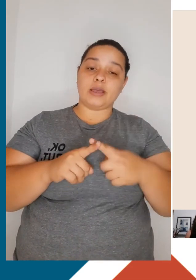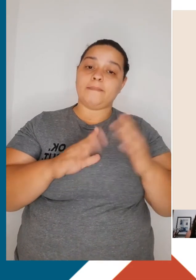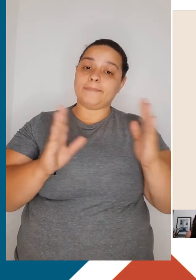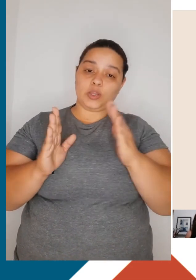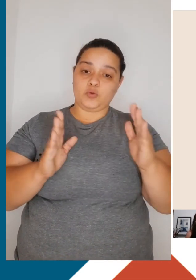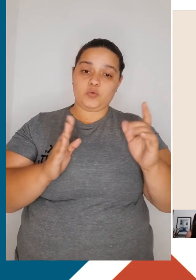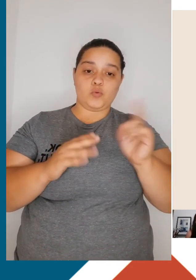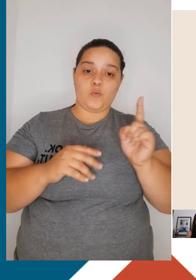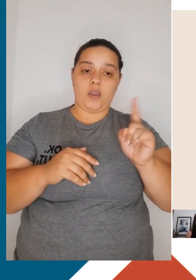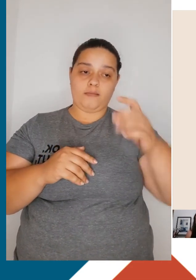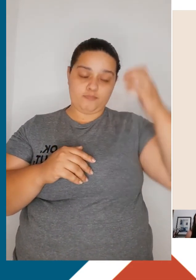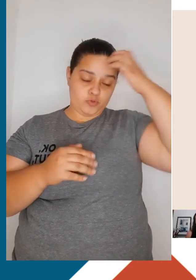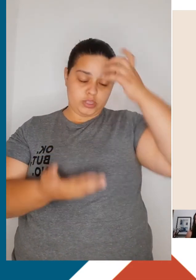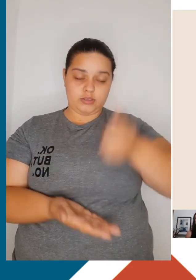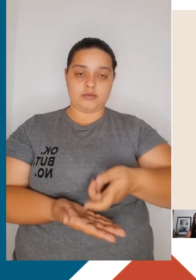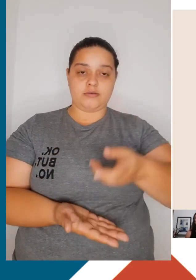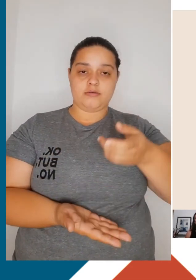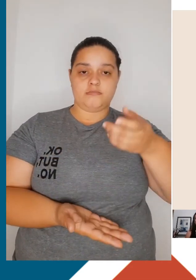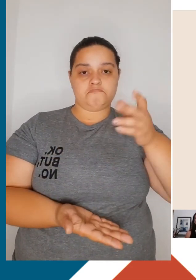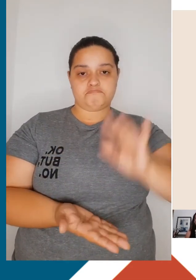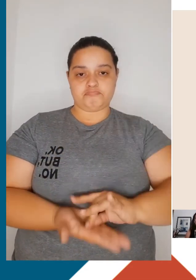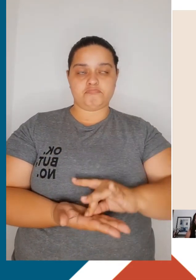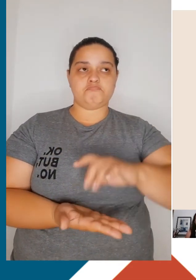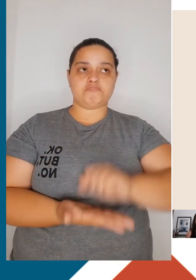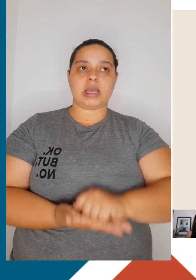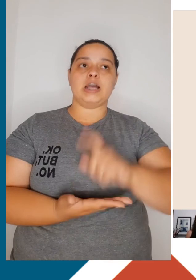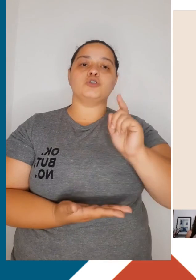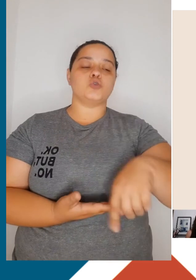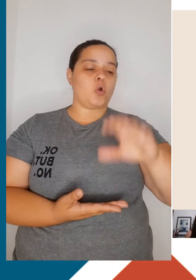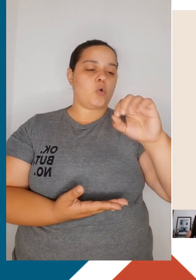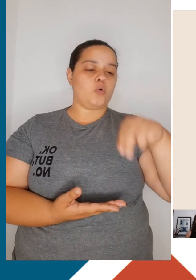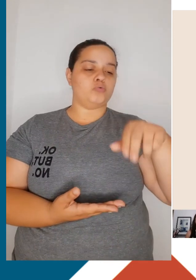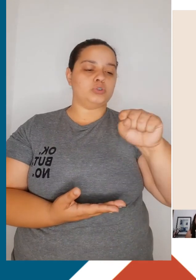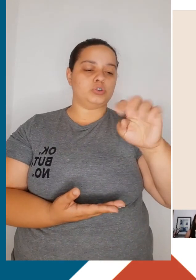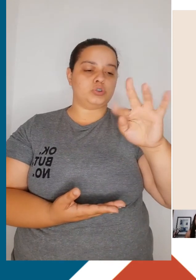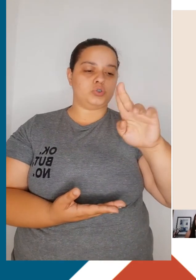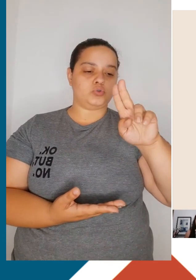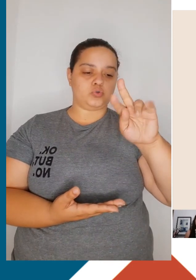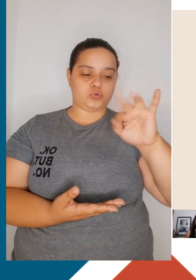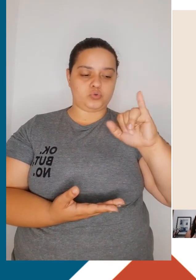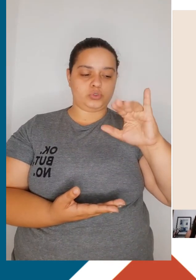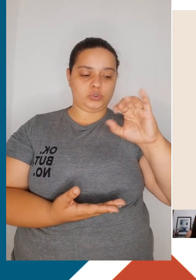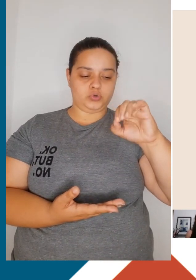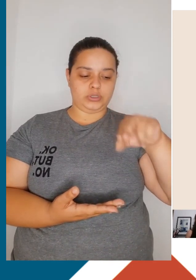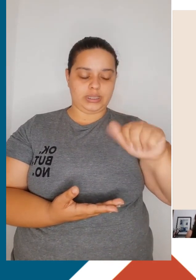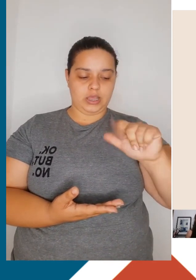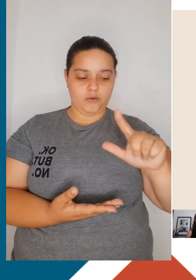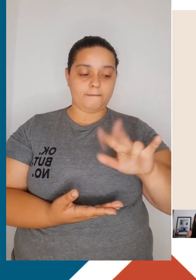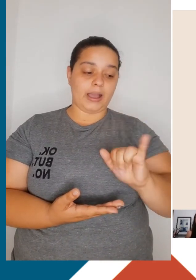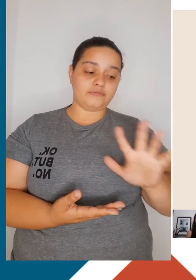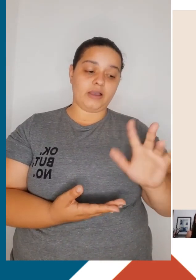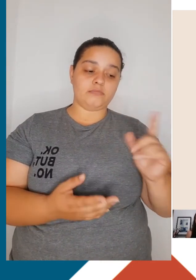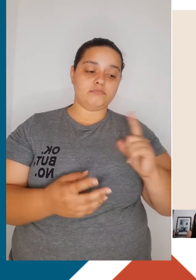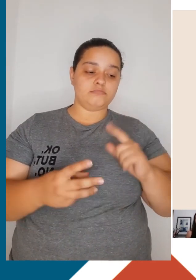nesse período ela já não é mais uma monarquia absolutista, ela é uma monarquia constitucional, mas a Áustria, a Prússia, a Rússia e a França vão criar a Santa Aliança